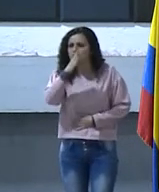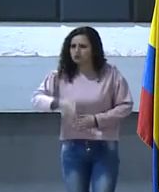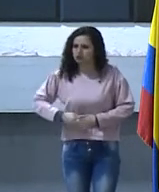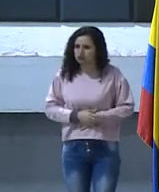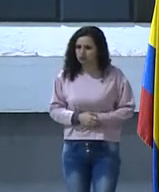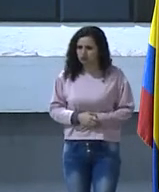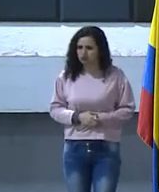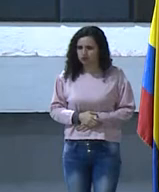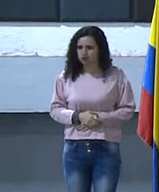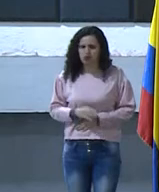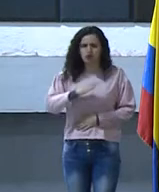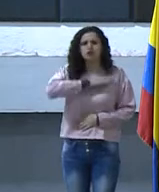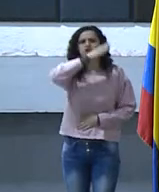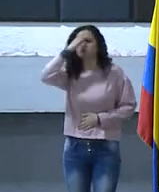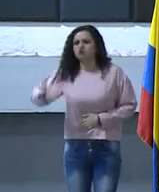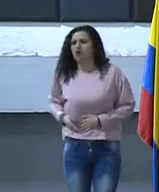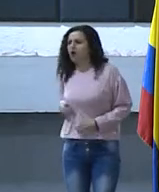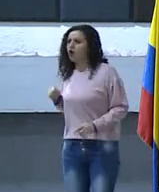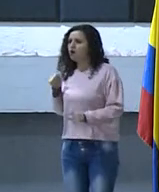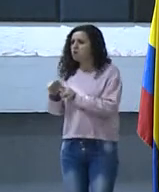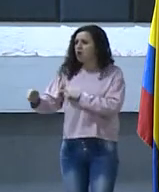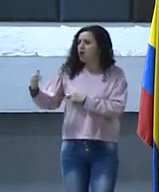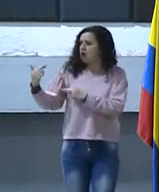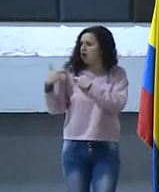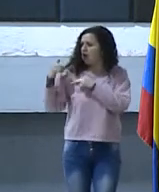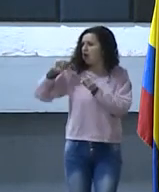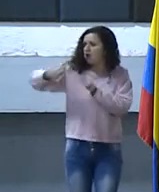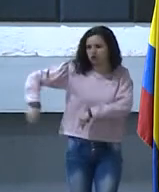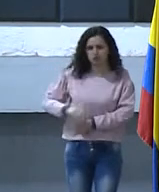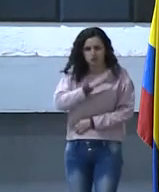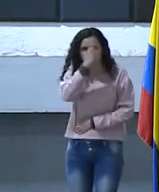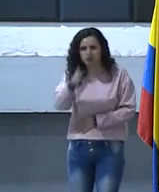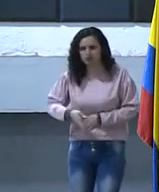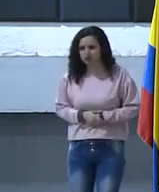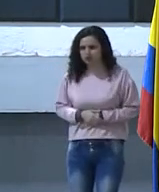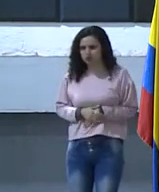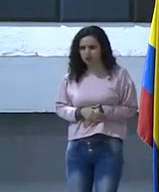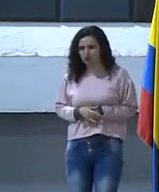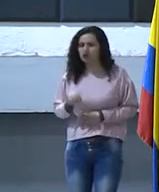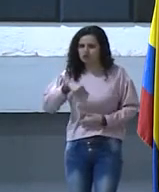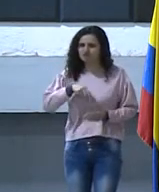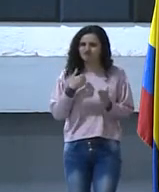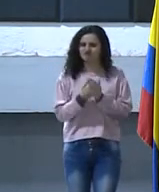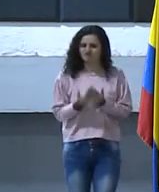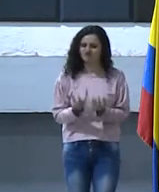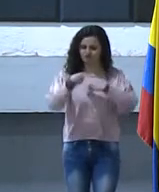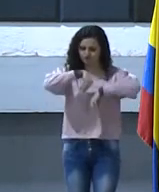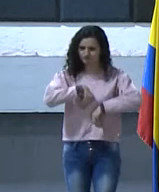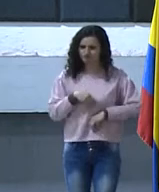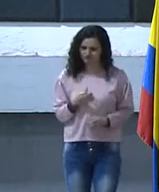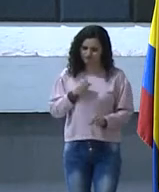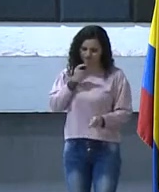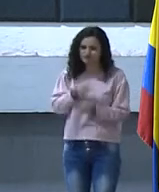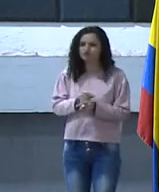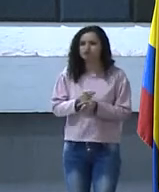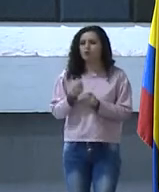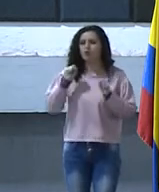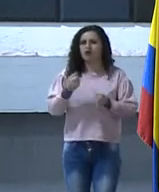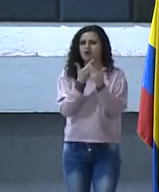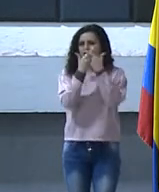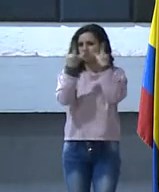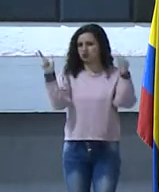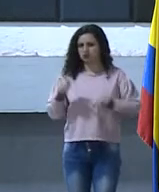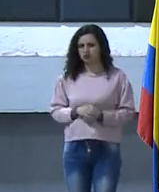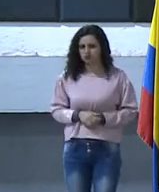desdeñar la responsabilidad le asumiremos como la mejor garantía para nuestra libertad